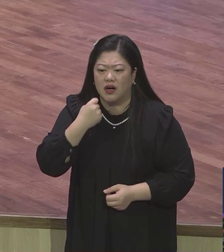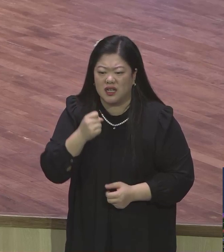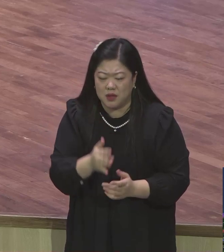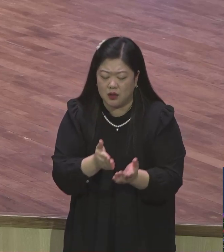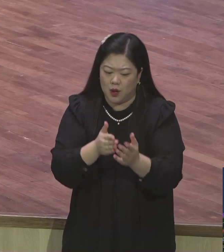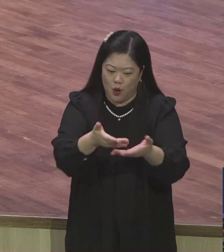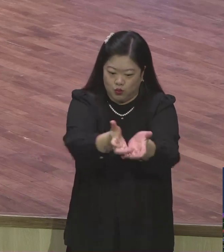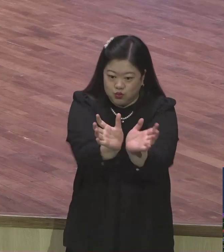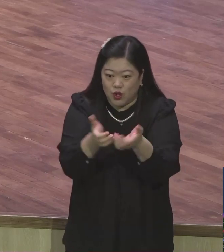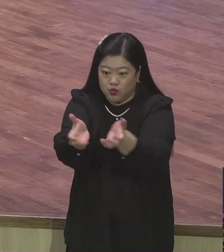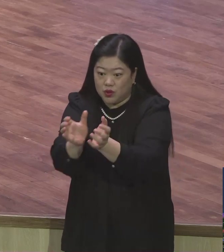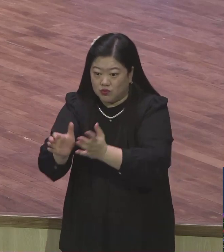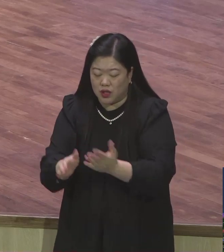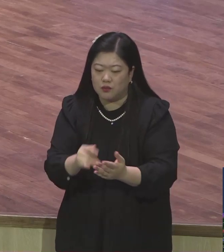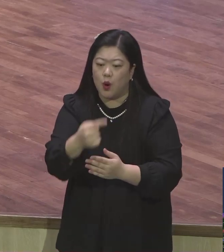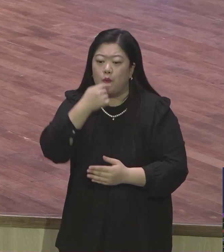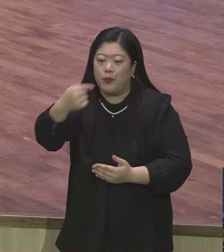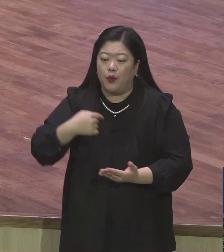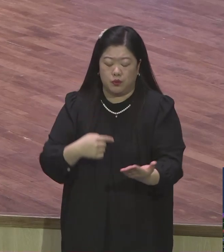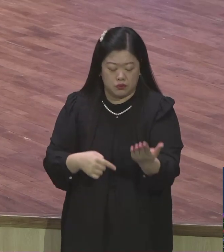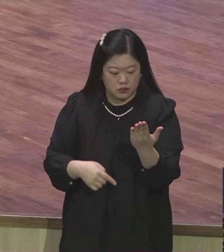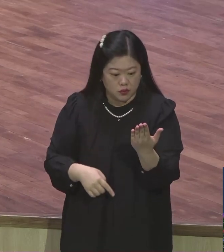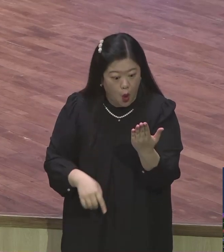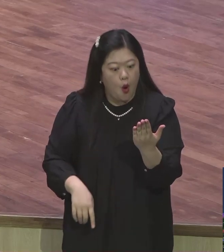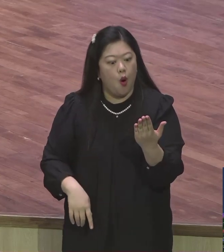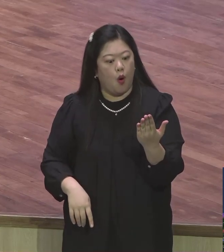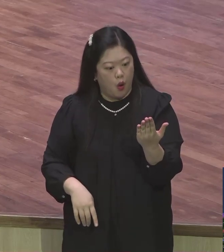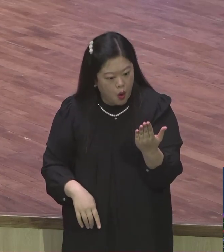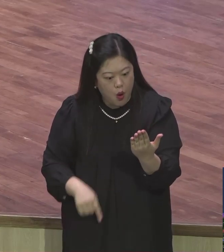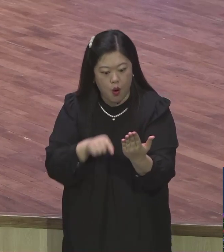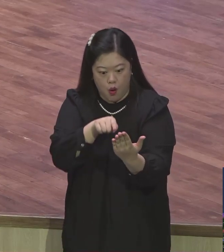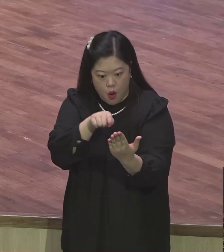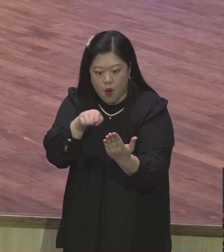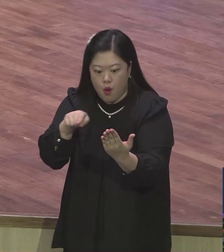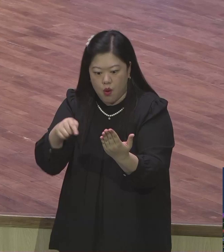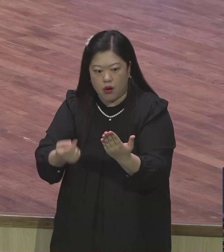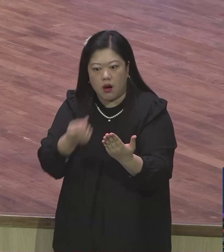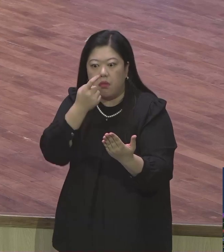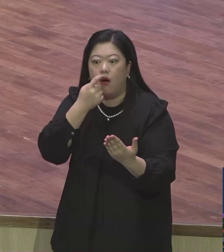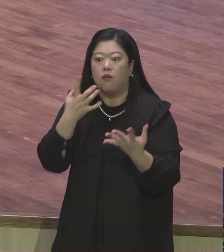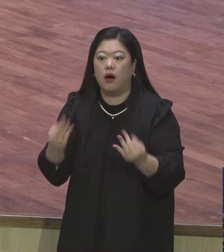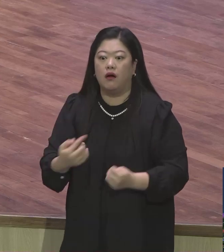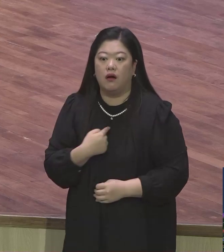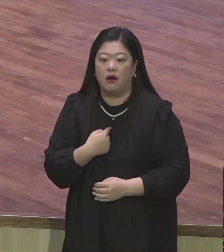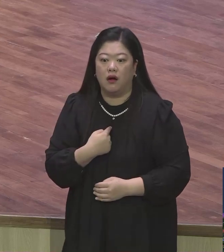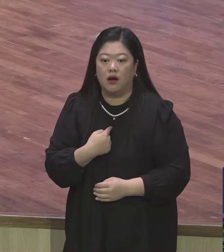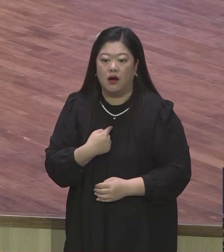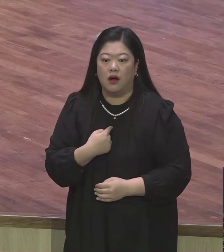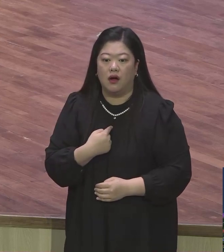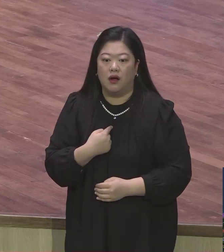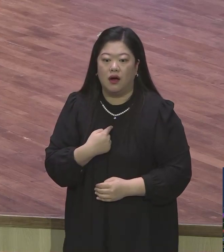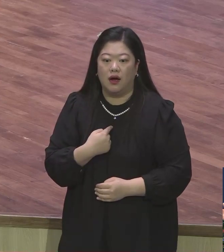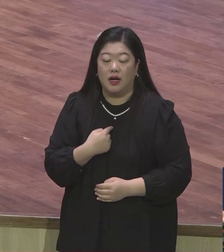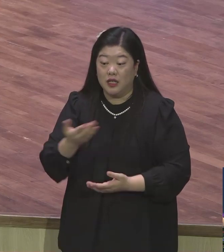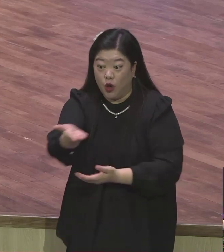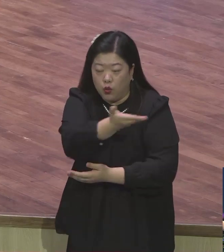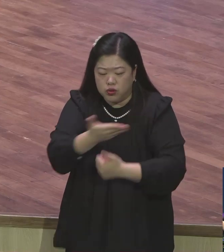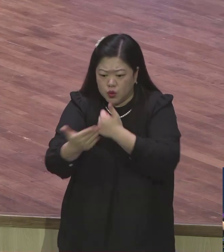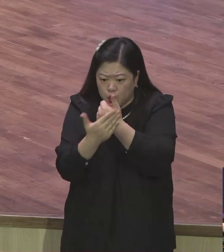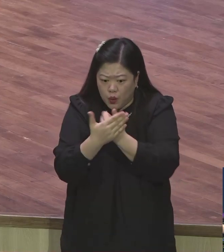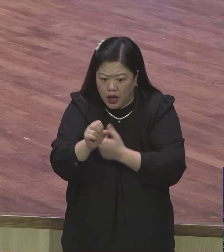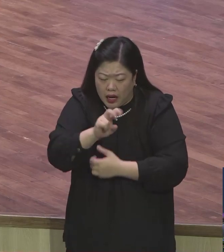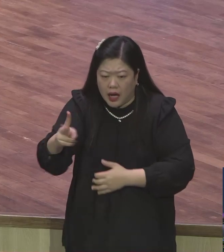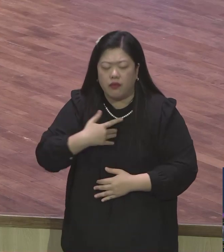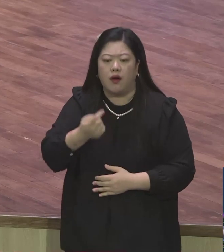성령께서 인도해서 뭐 각자 맡겨준 현장에 각자 달란트대로 다 쓰임받고 있기 때문에 하나님이 알아서 인도해 주신다. 성령이